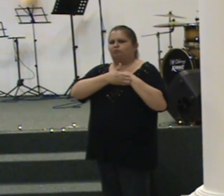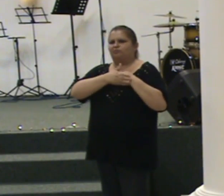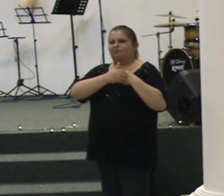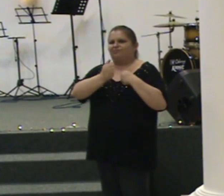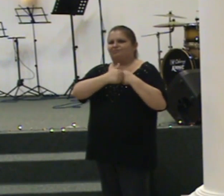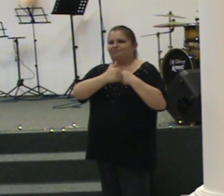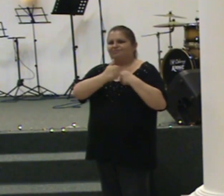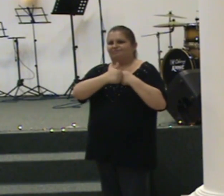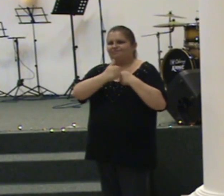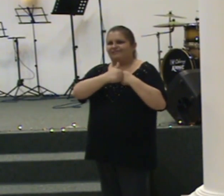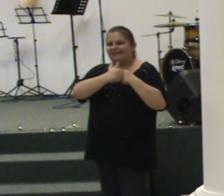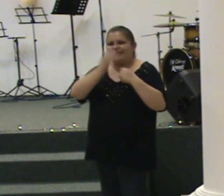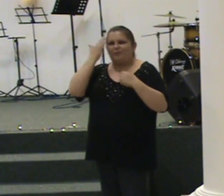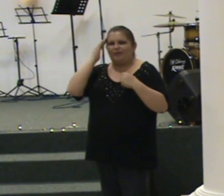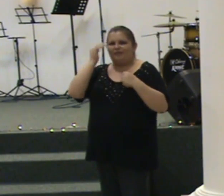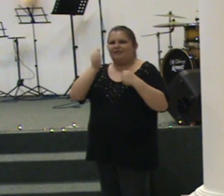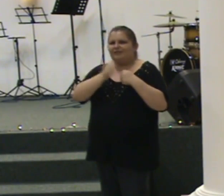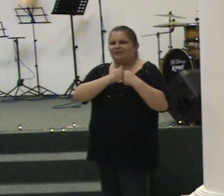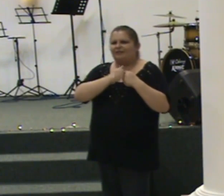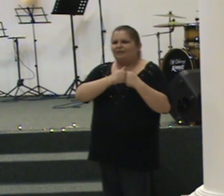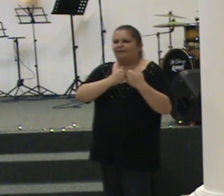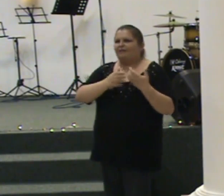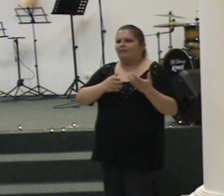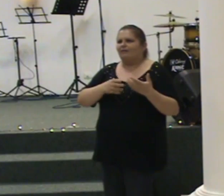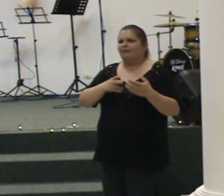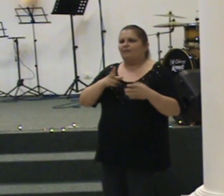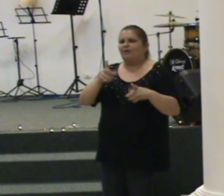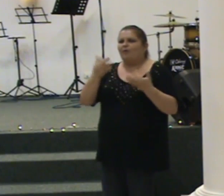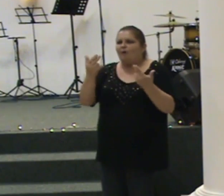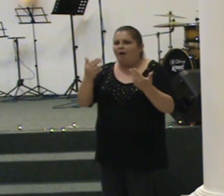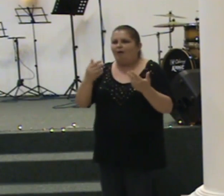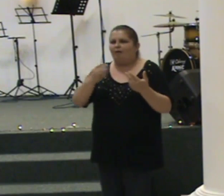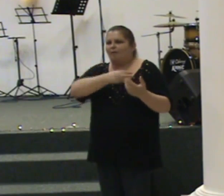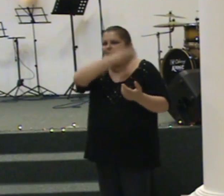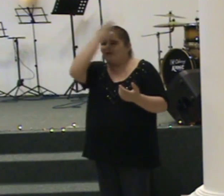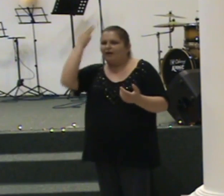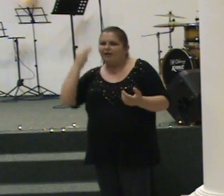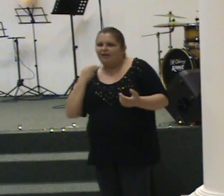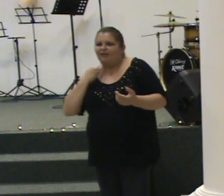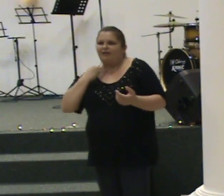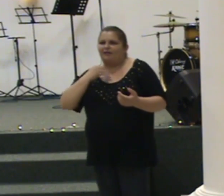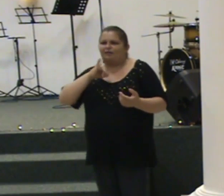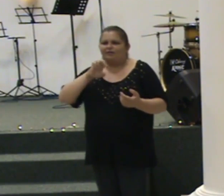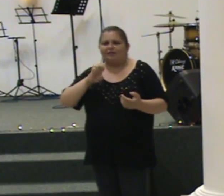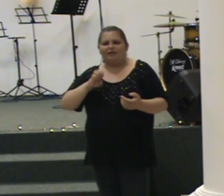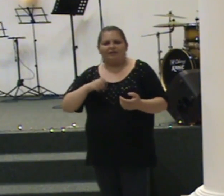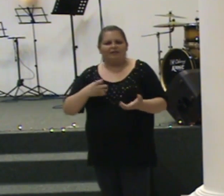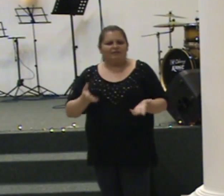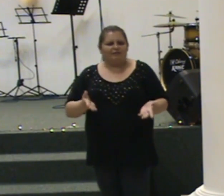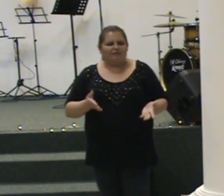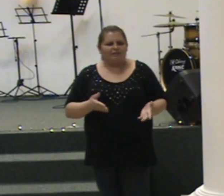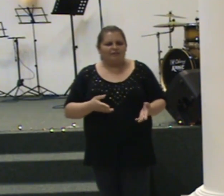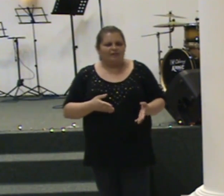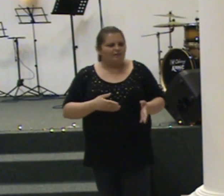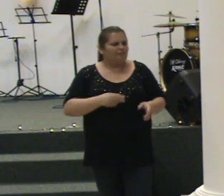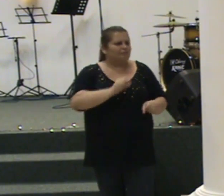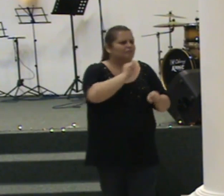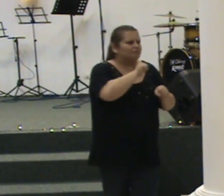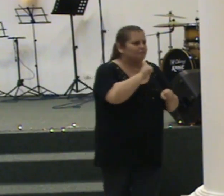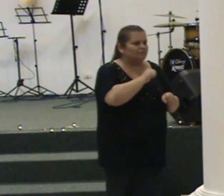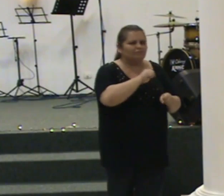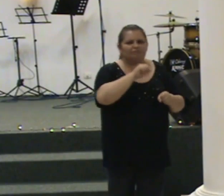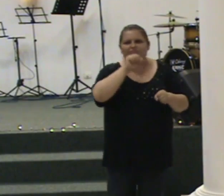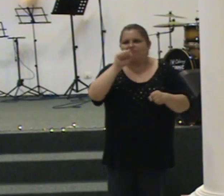José e Maria, batendo nas portas daquelas casas, procurando um lugar que os abrigasse, para que ali nascesse o Filho de